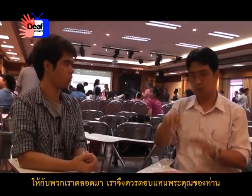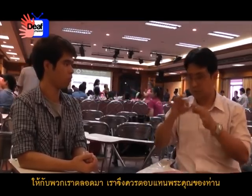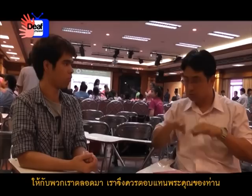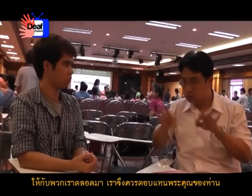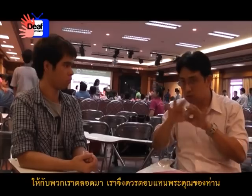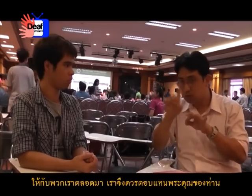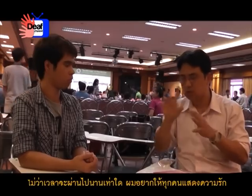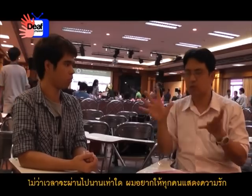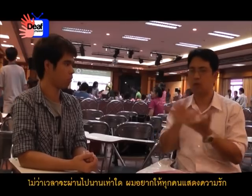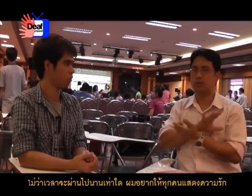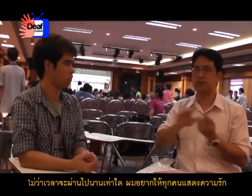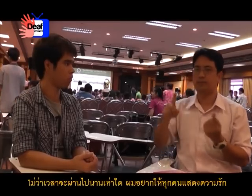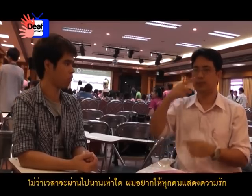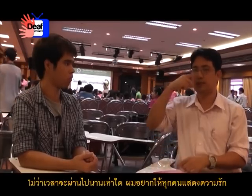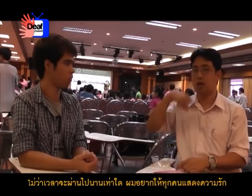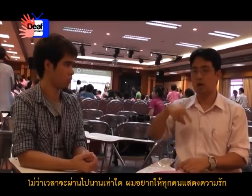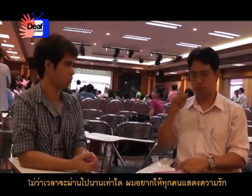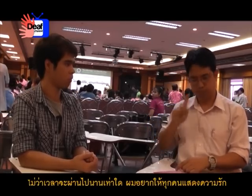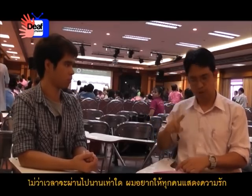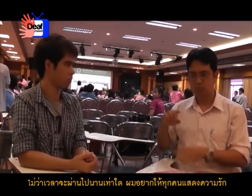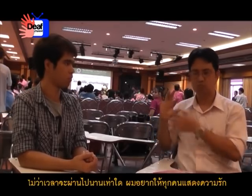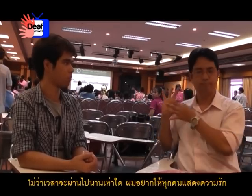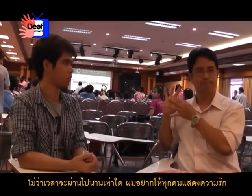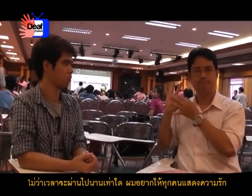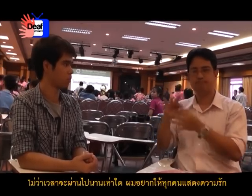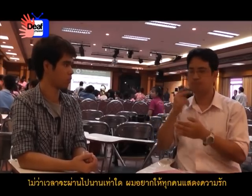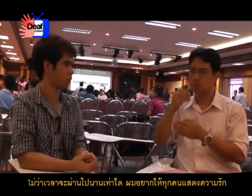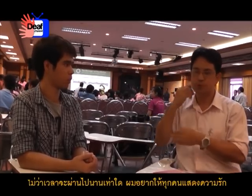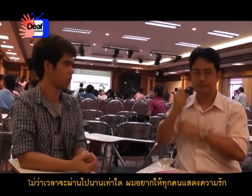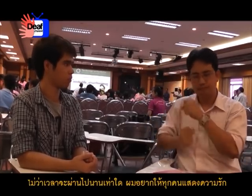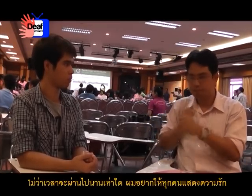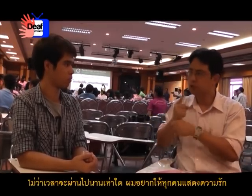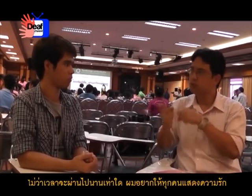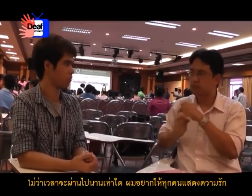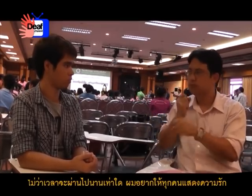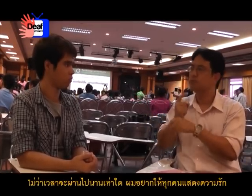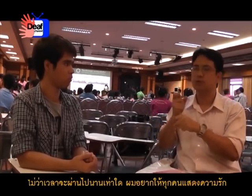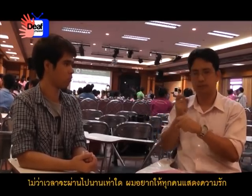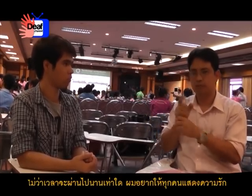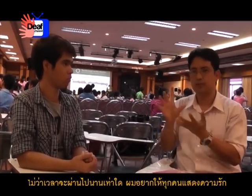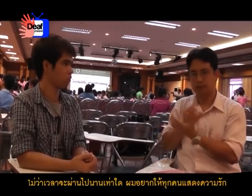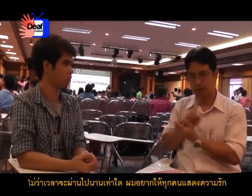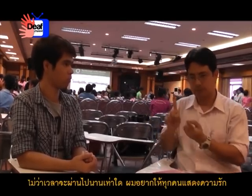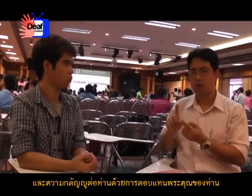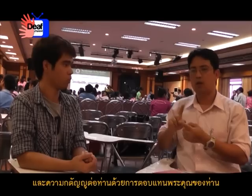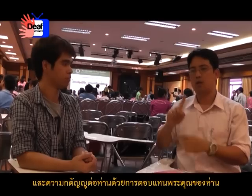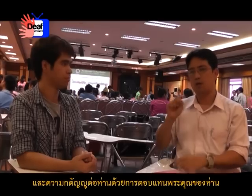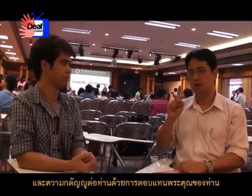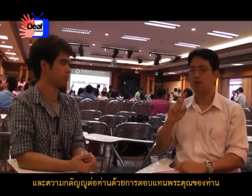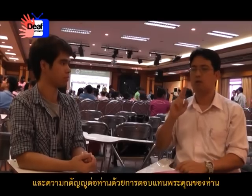คุณของท่านไม่สร้างความเดือดร้อนประพฤติตนในทางที่ดีแล้วก็ทั้งหมดที่กล่าวมาเนี่ยนะครับเป็นการตอบแทนถึงสิ่งที่ท่านเคยช่วยเหลือพวกเราม